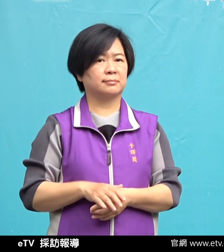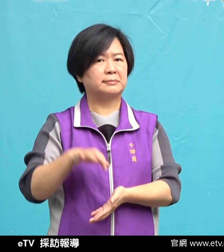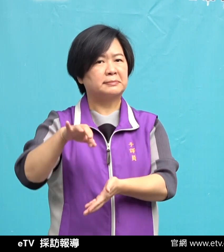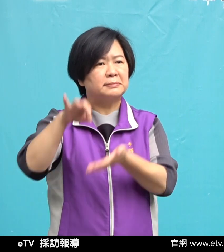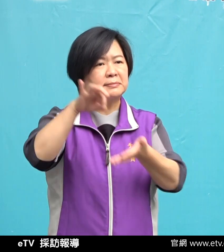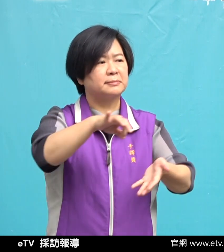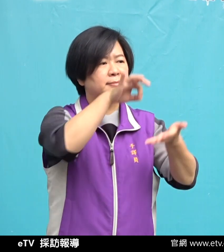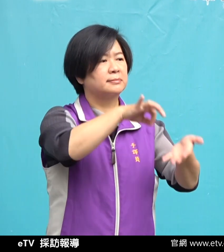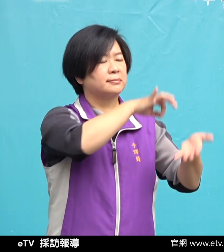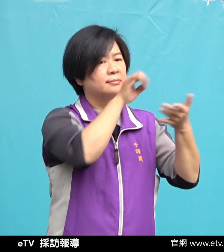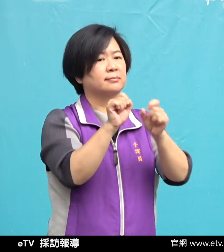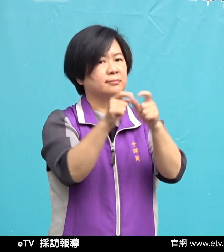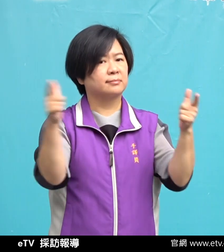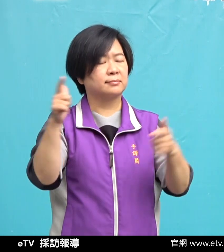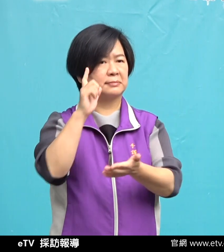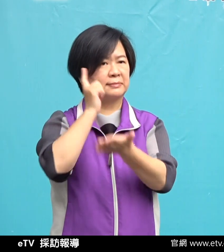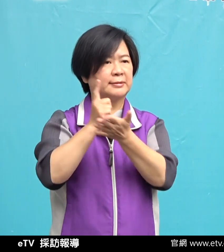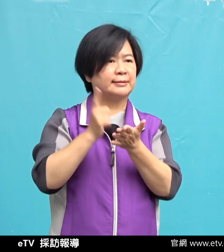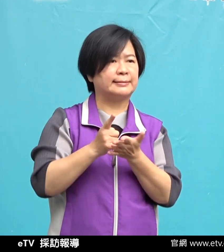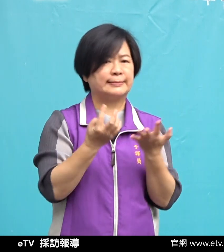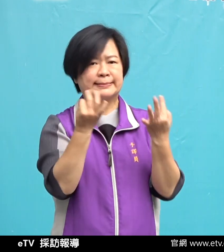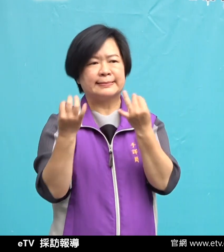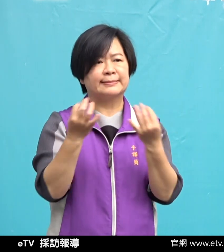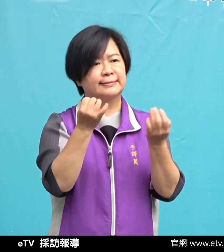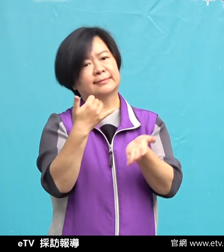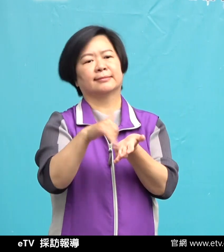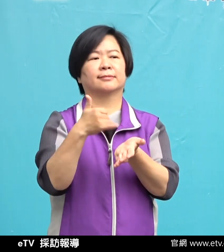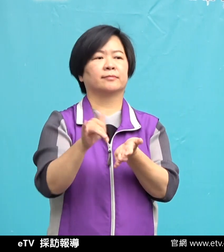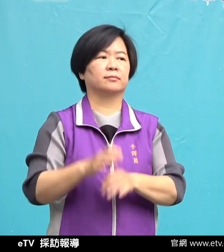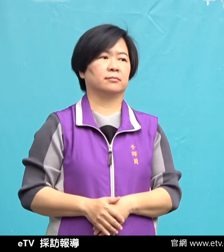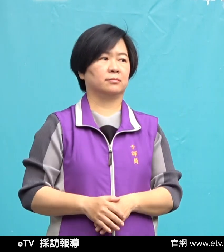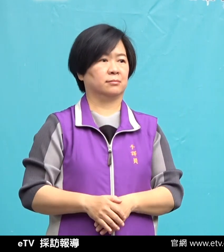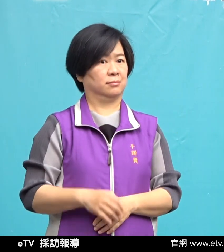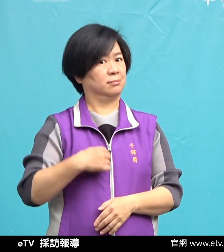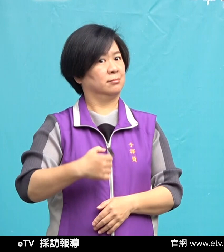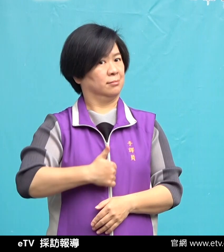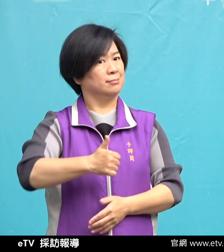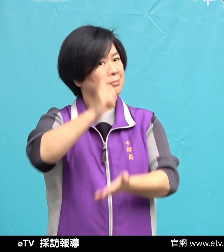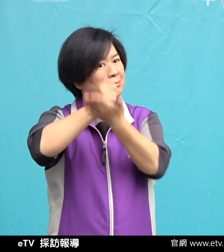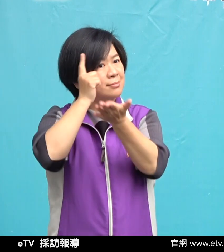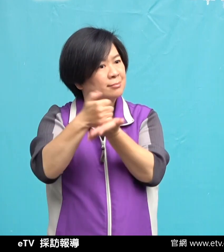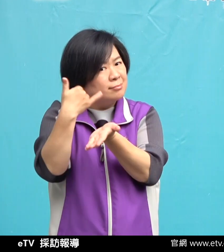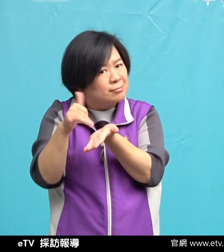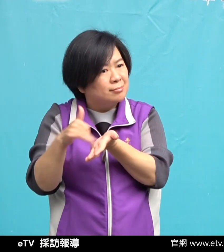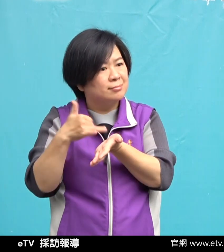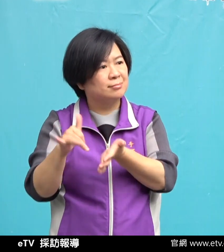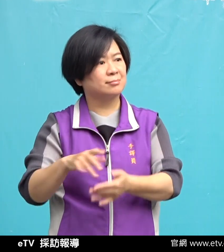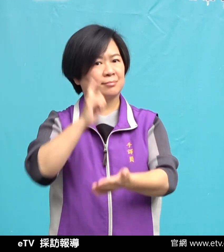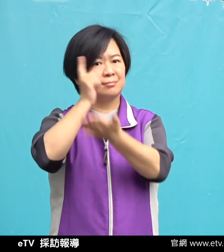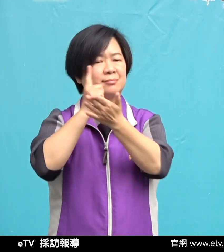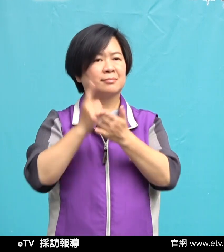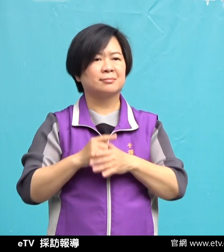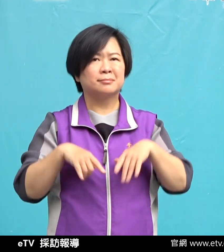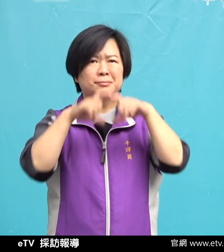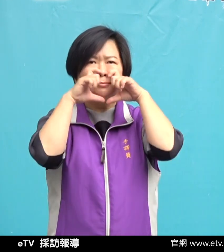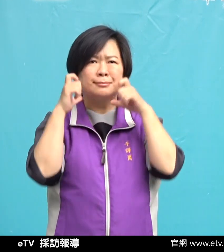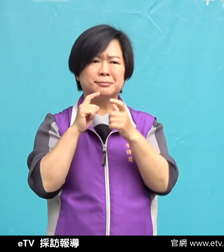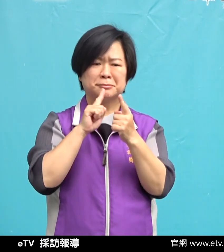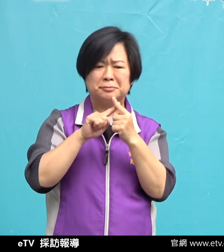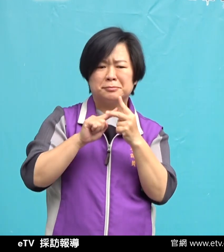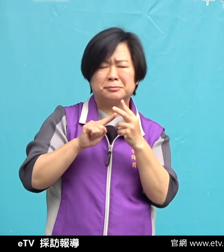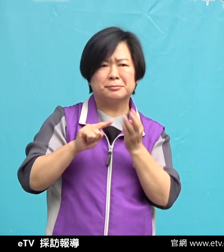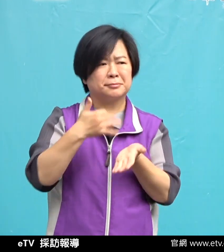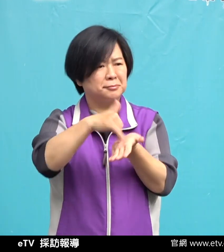有，那每天都在算。那坦白讲，我是天天都在算了，每天都是一片一片在算